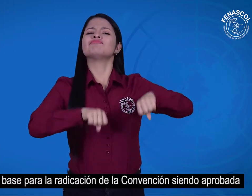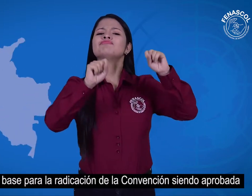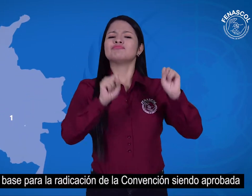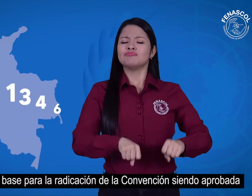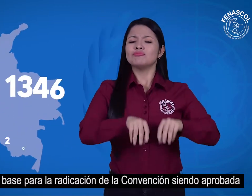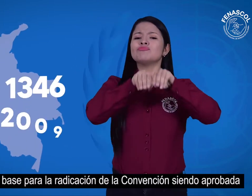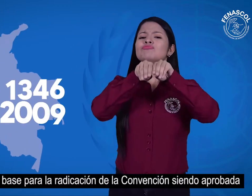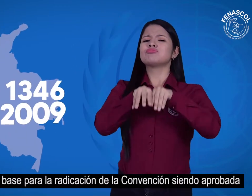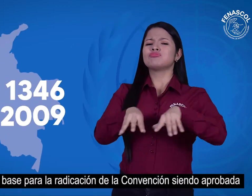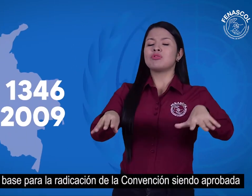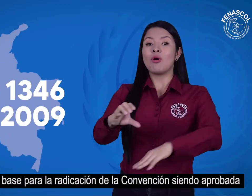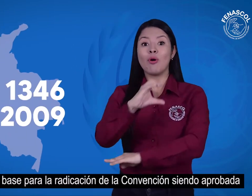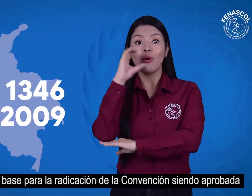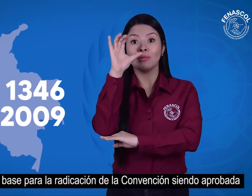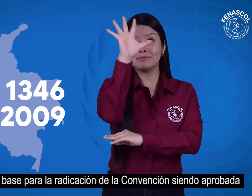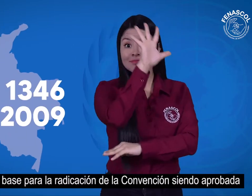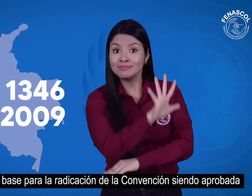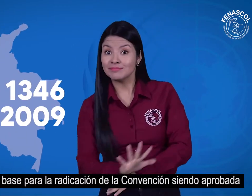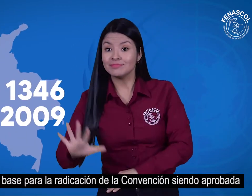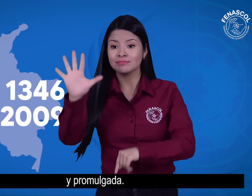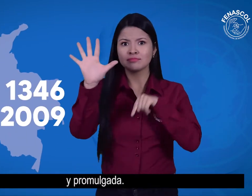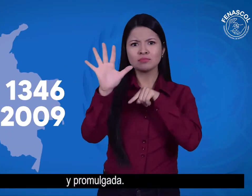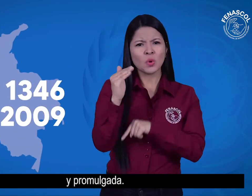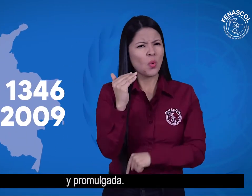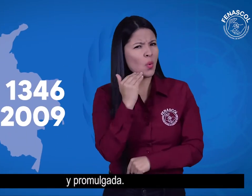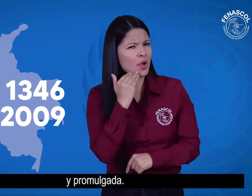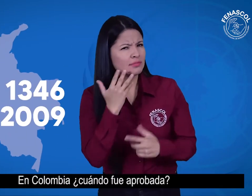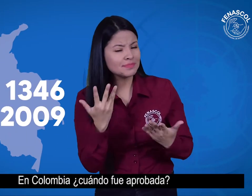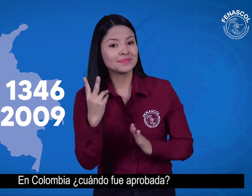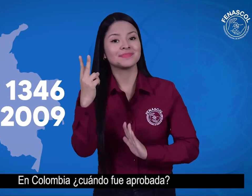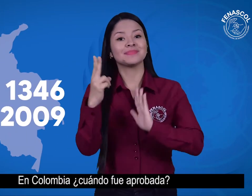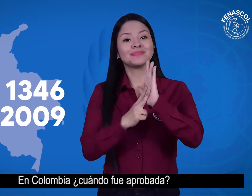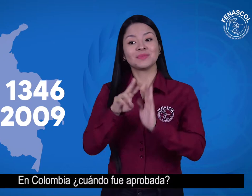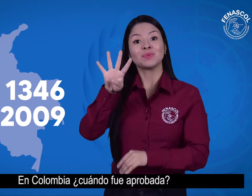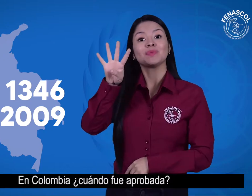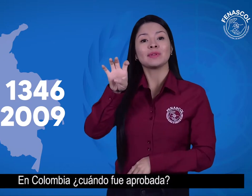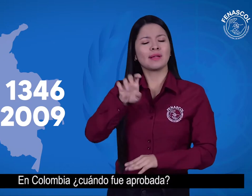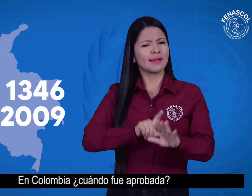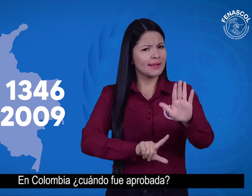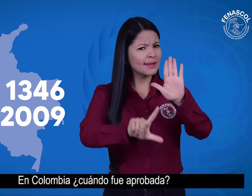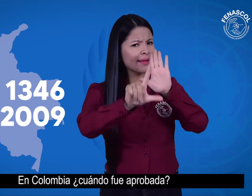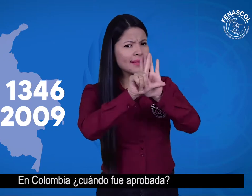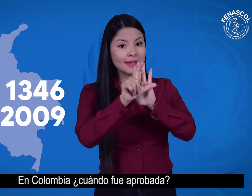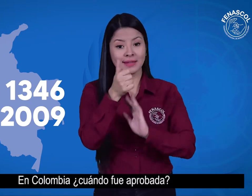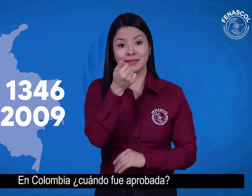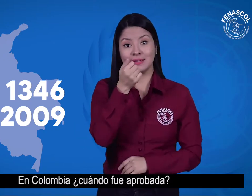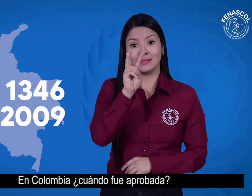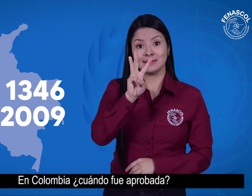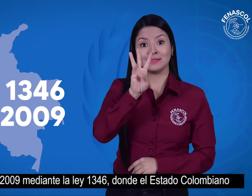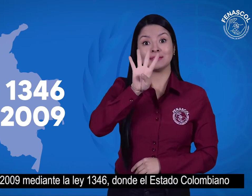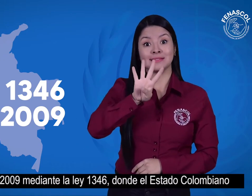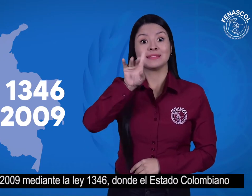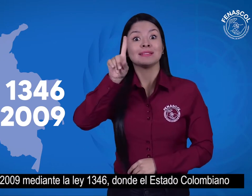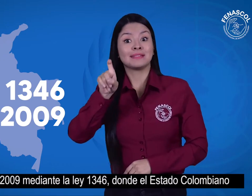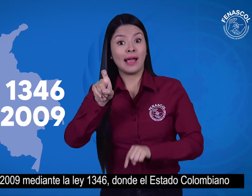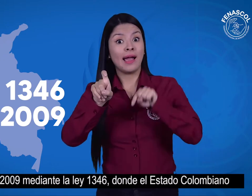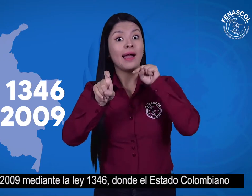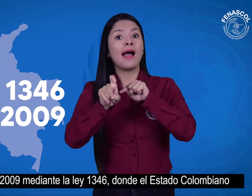radicación de la Convención siendo aprobada y promulgada. En Colombia, ¿cuándo fue aprobada? En el año 2009,